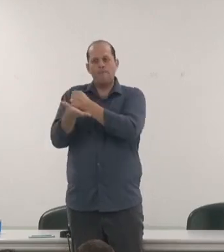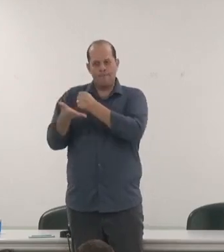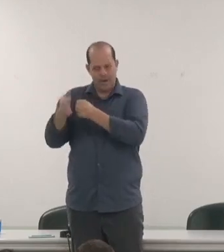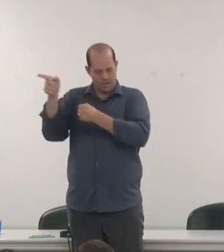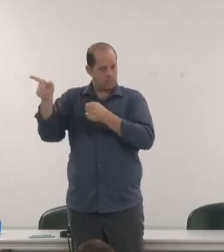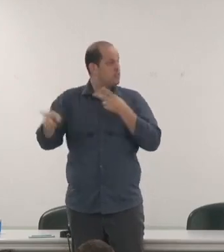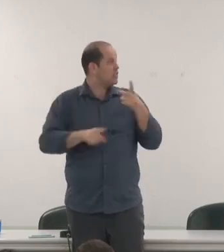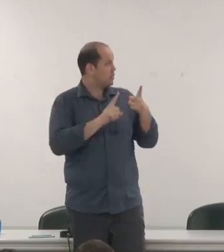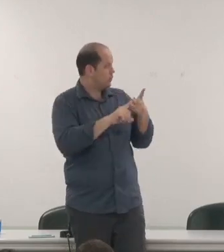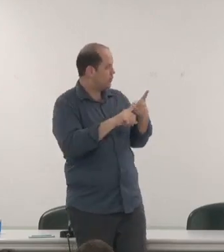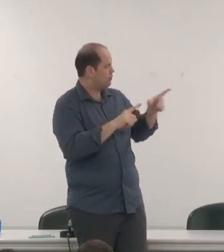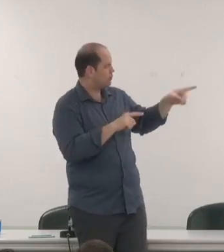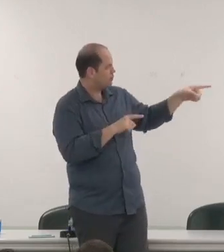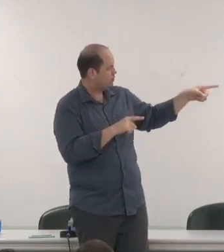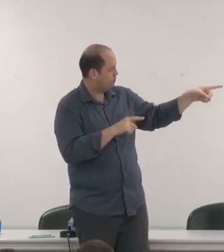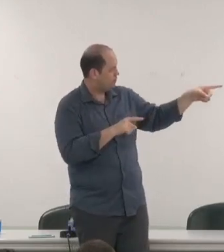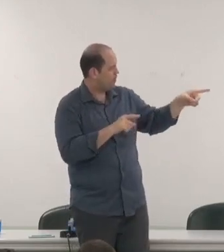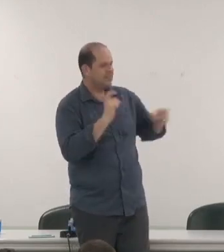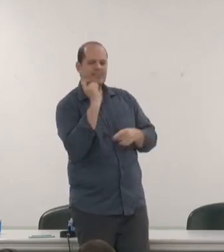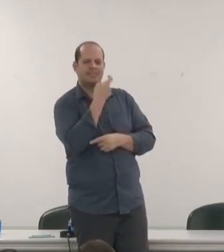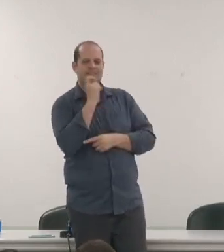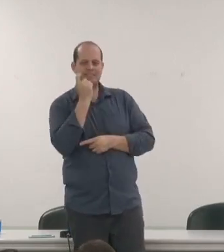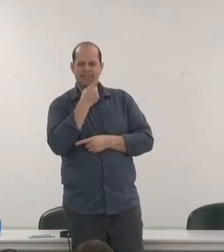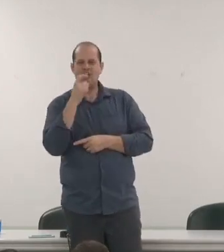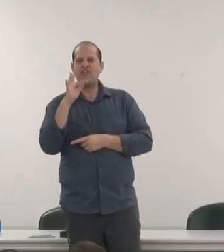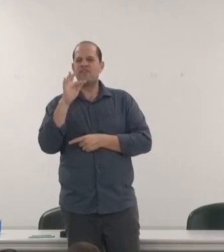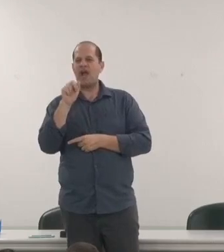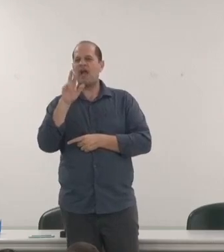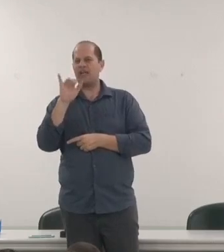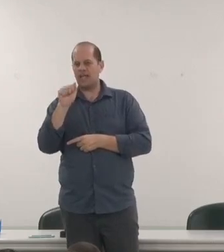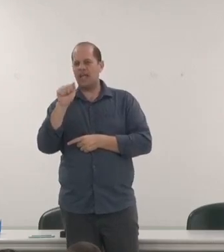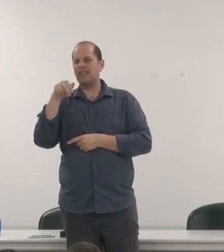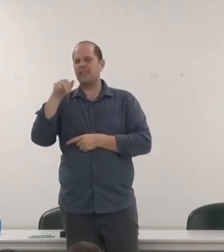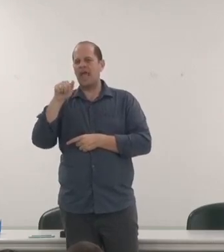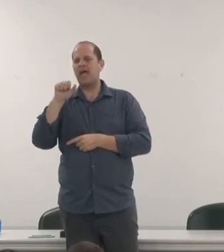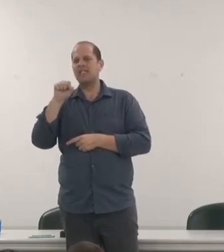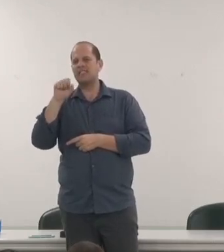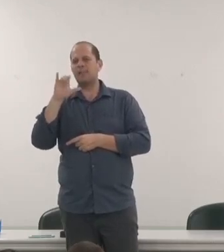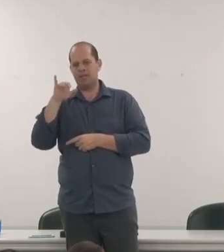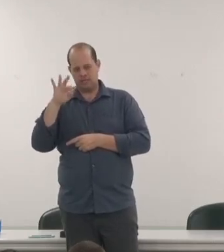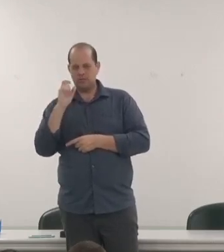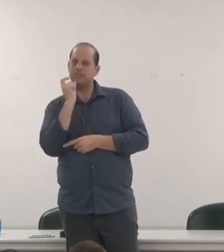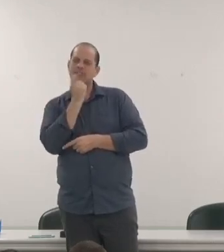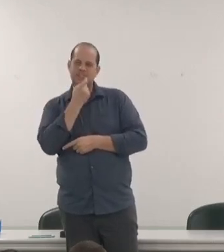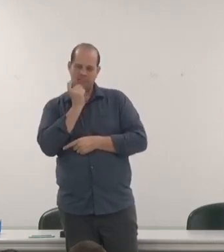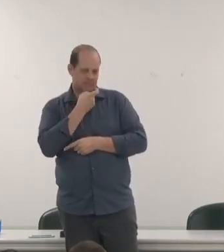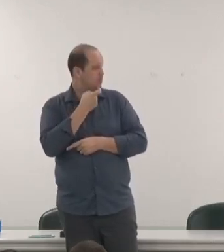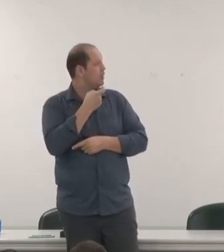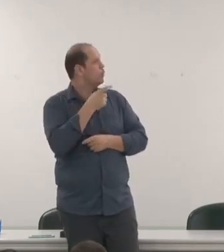é uma pesquisa que dá conta desse fator bem específico. Farias Nascimento, esse é o